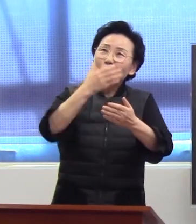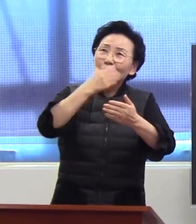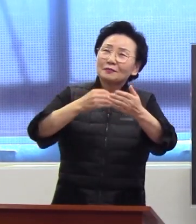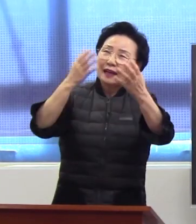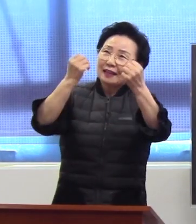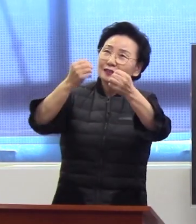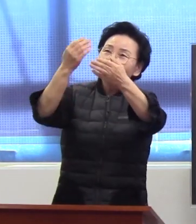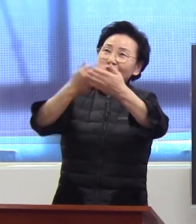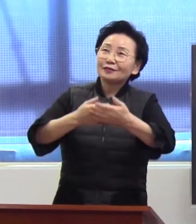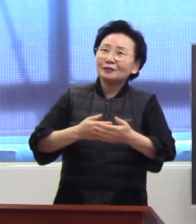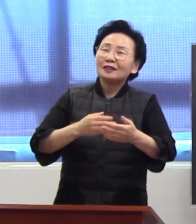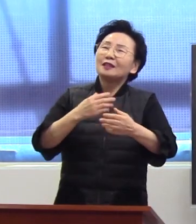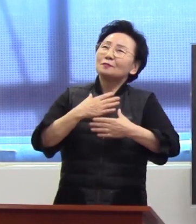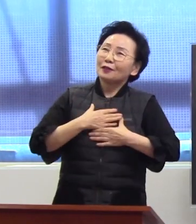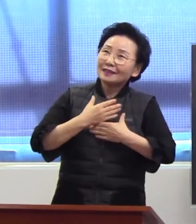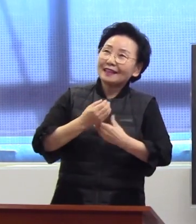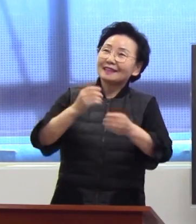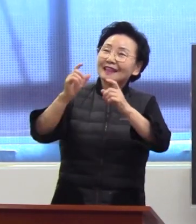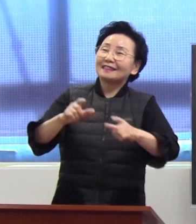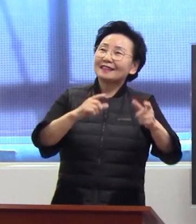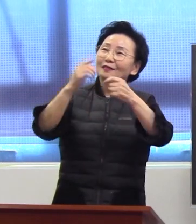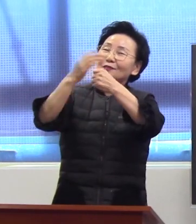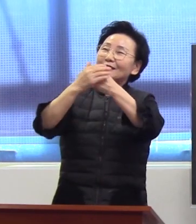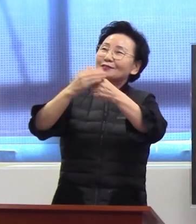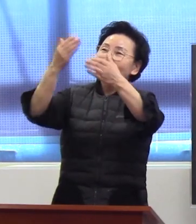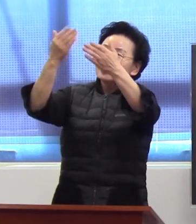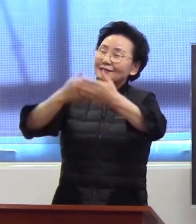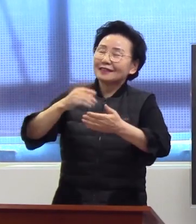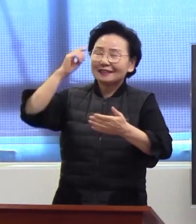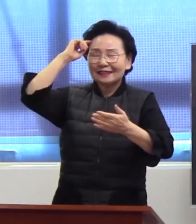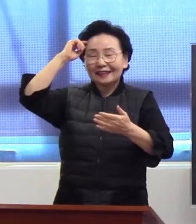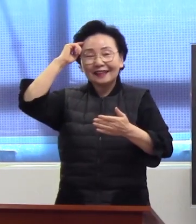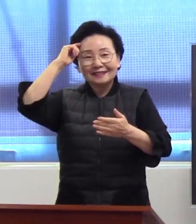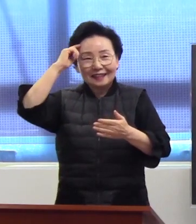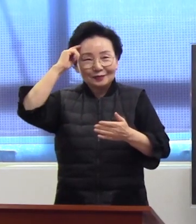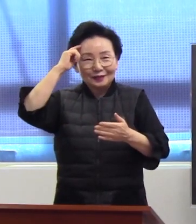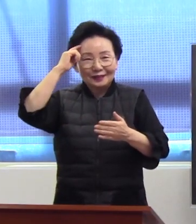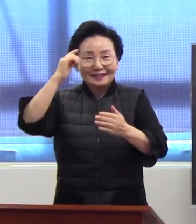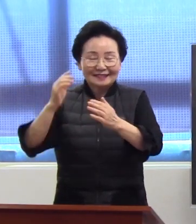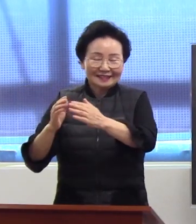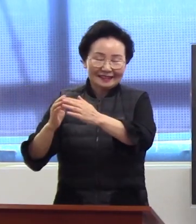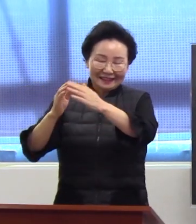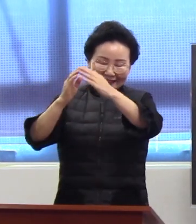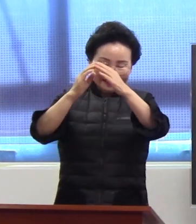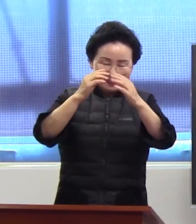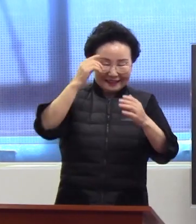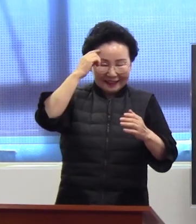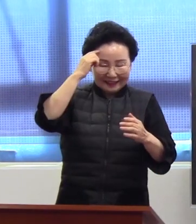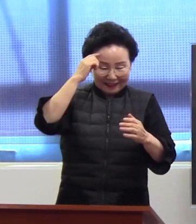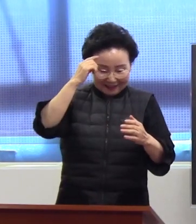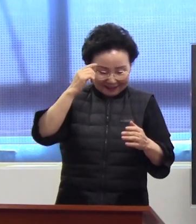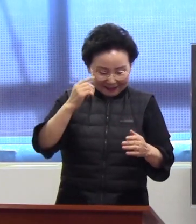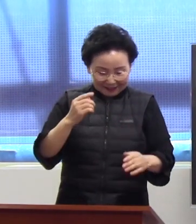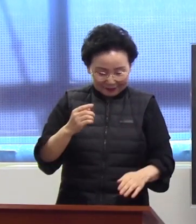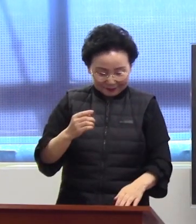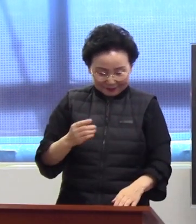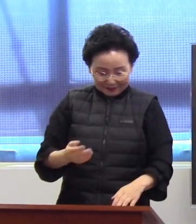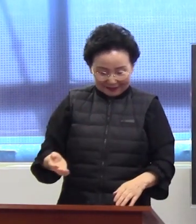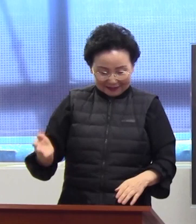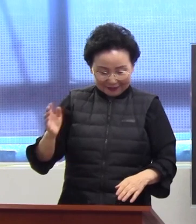복 많이 주시고 편하게 살게 도와주실까 생각을 하고 이제 생각을 했는데